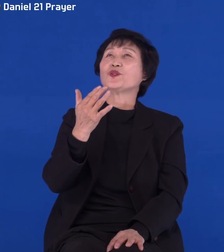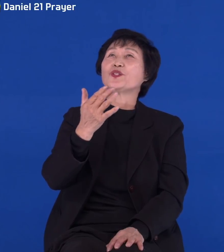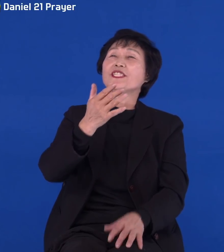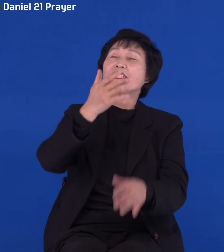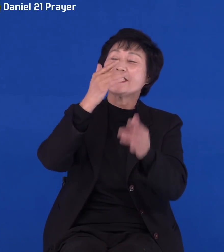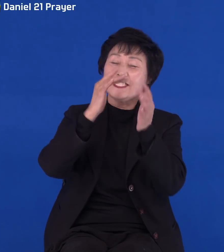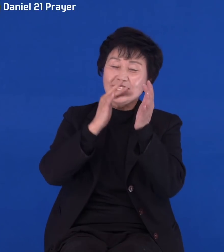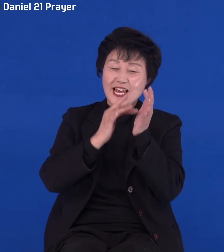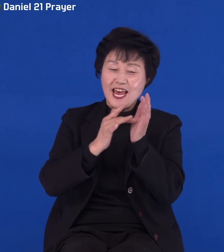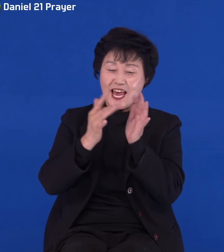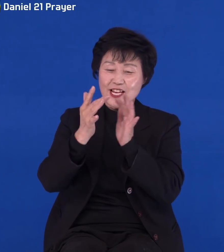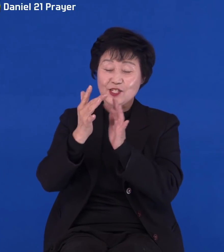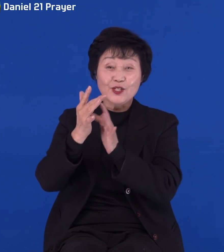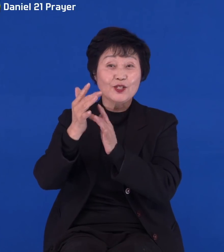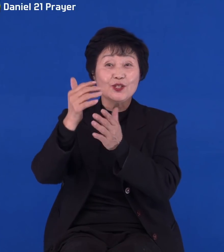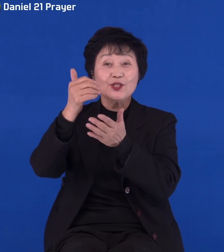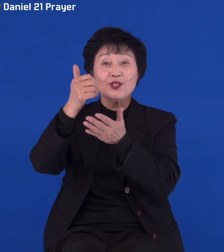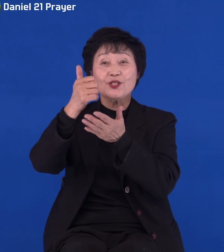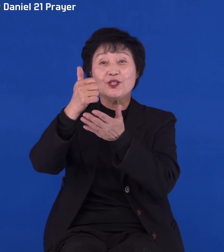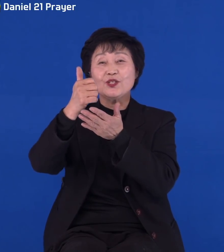아름다우신 예수,